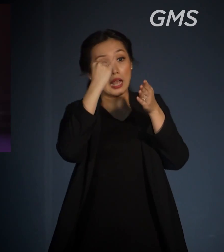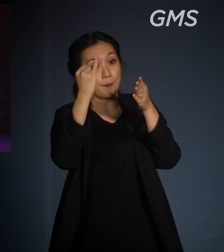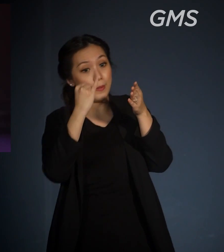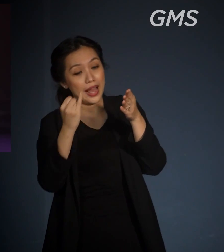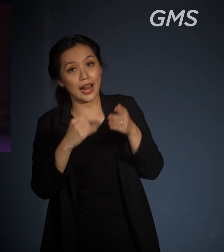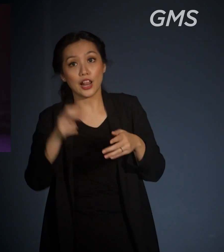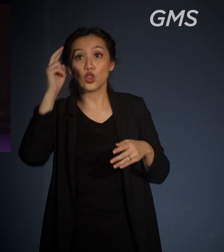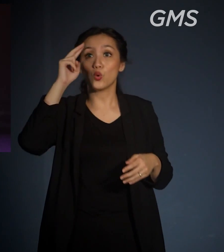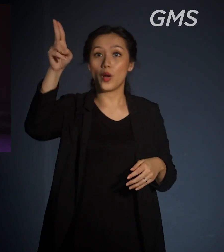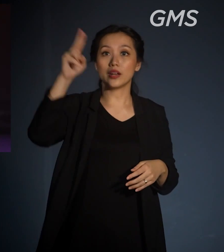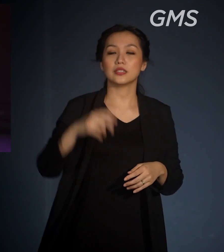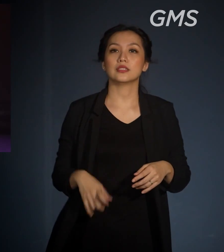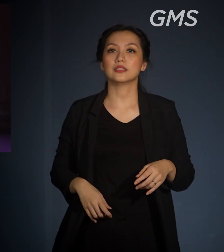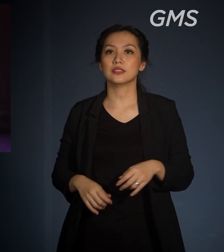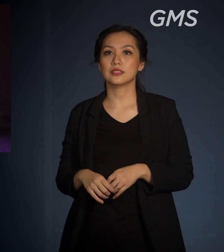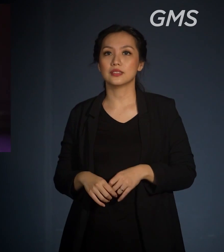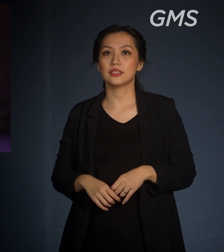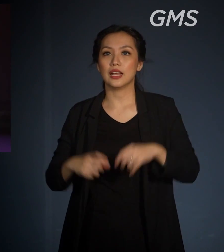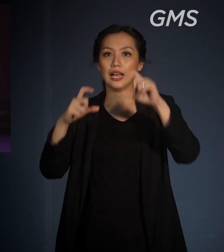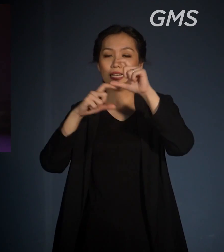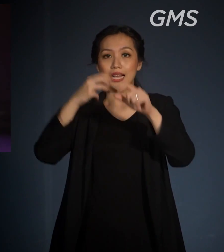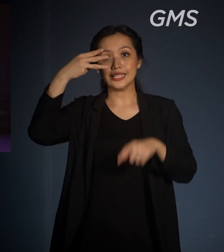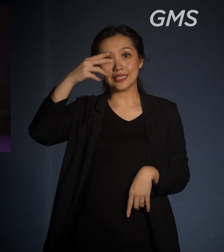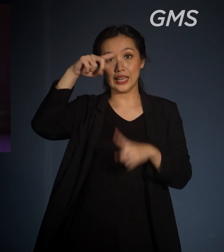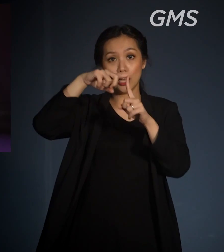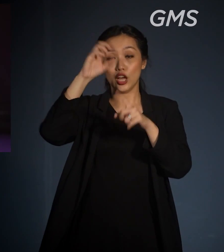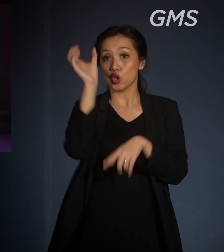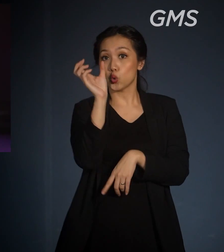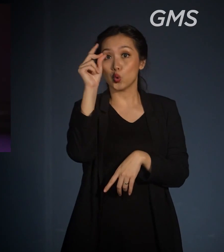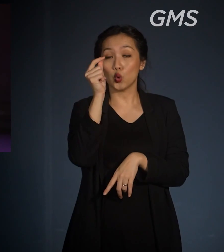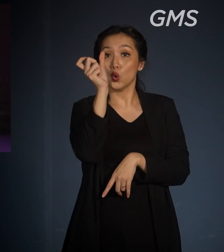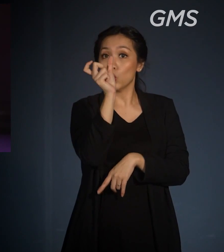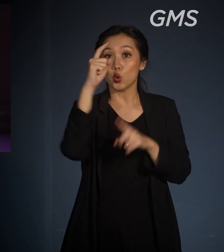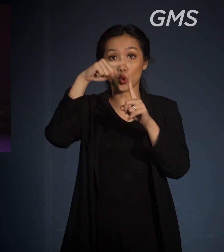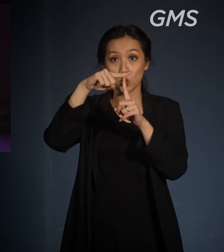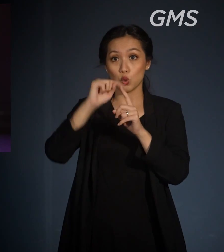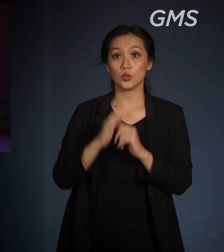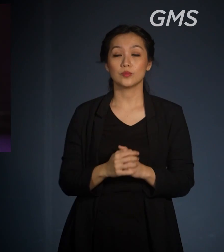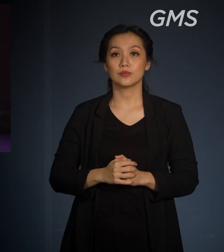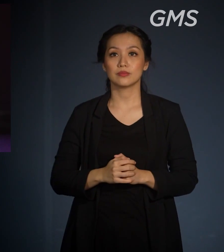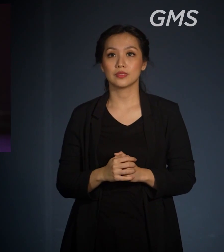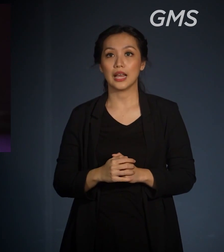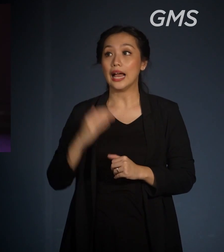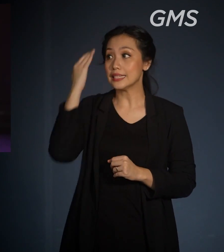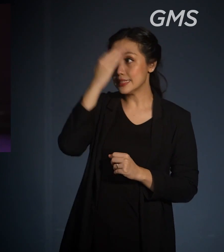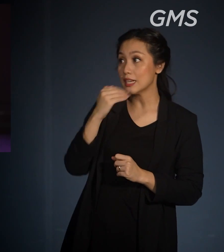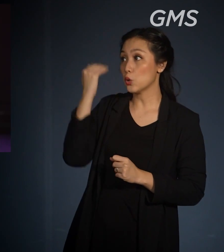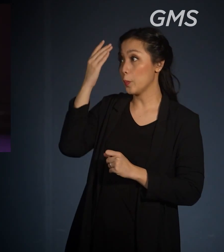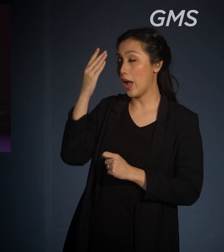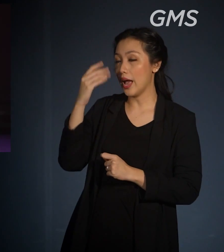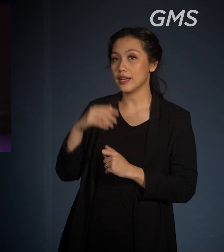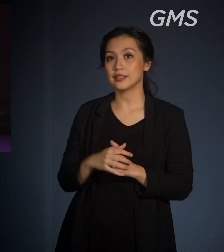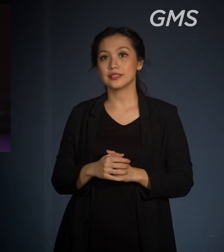seturut dalam bahasa Ibraninya, saudara, kata seturut itu atau kata serupa dan segambar menurut